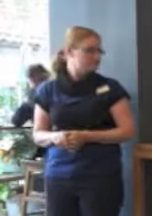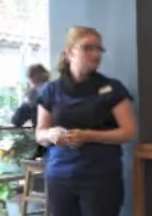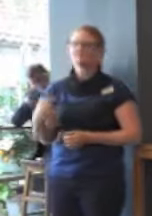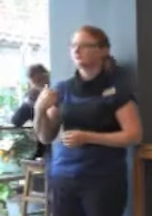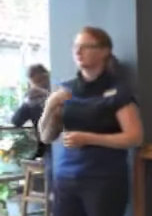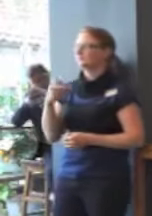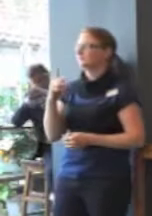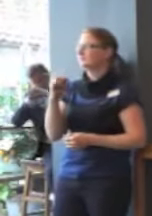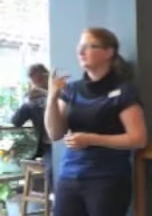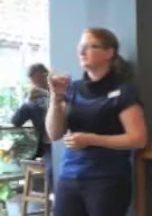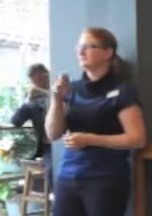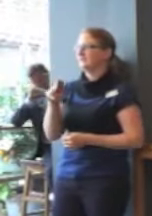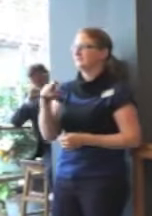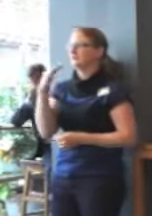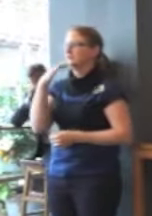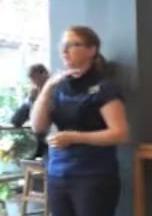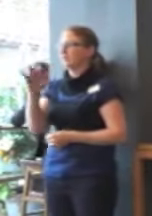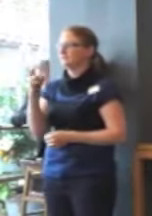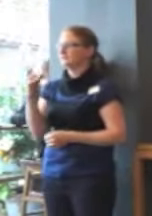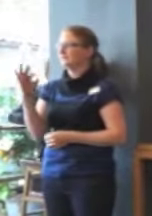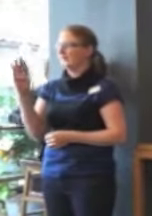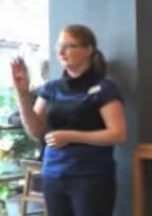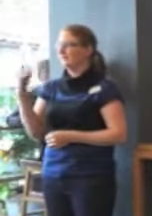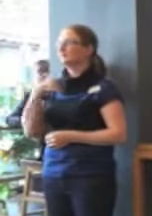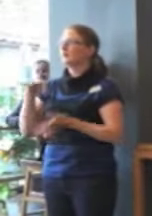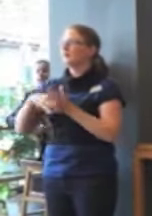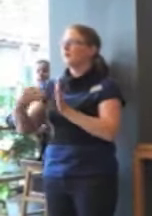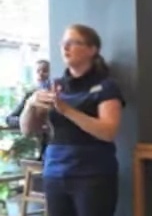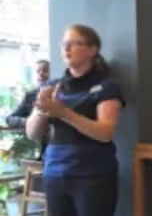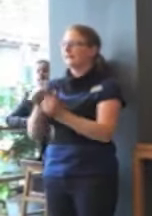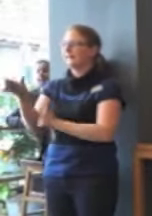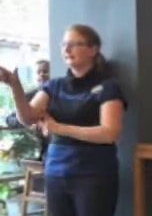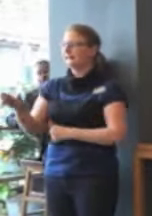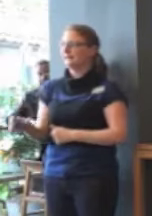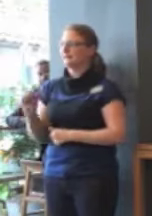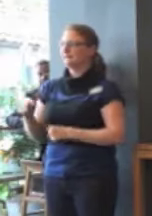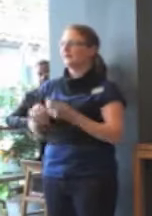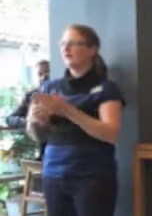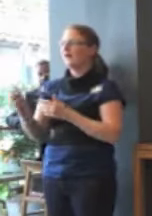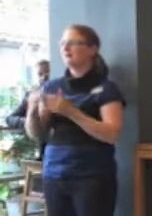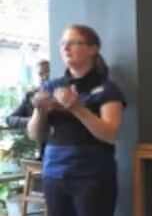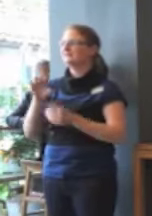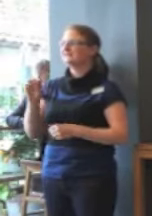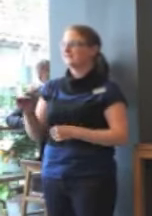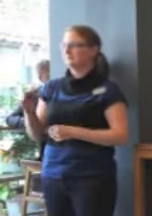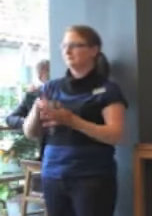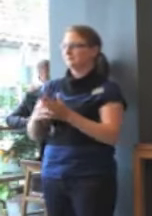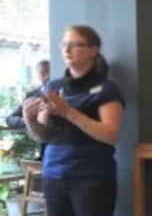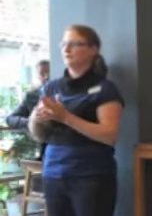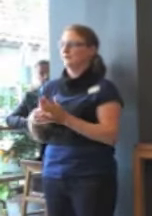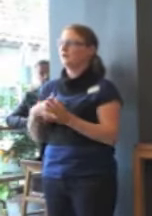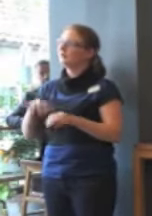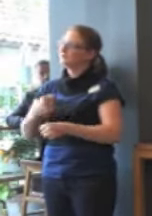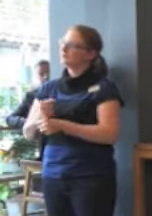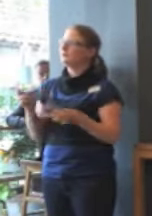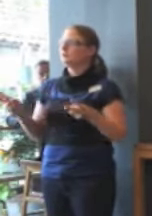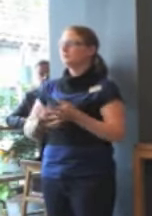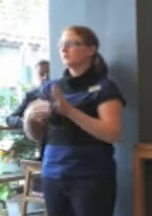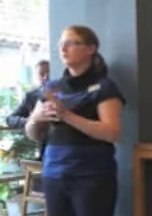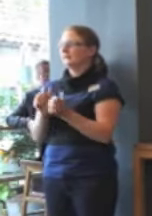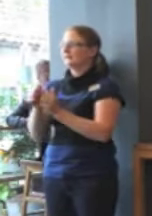Jag heter Kerstin Sjösvärd. Jag är projektledare för Arbetssamprojektet. Har jobbat som projektledare i